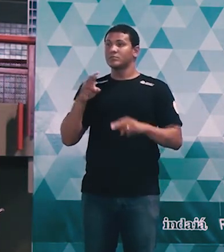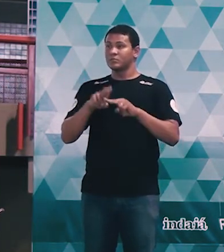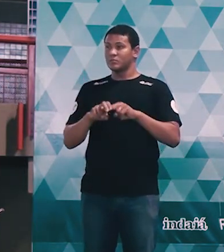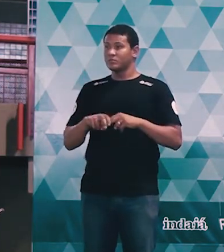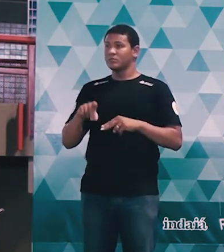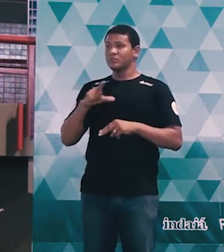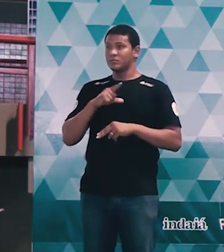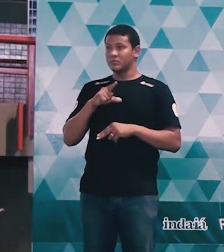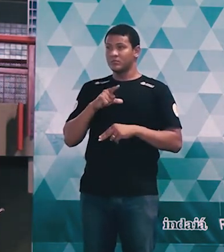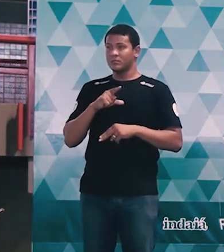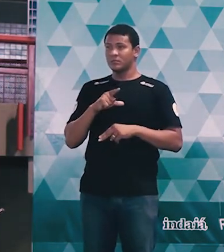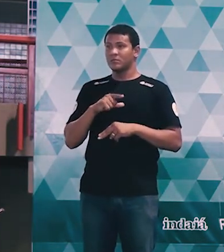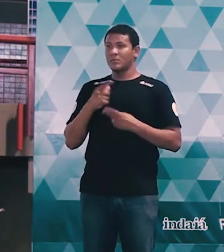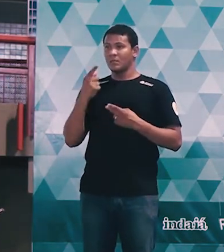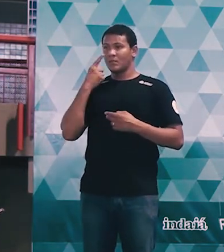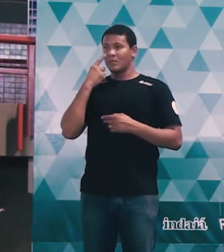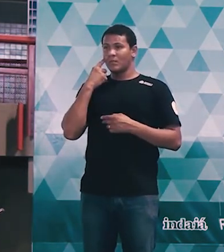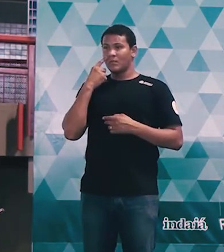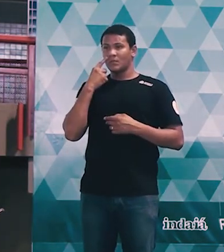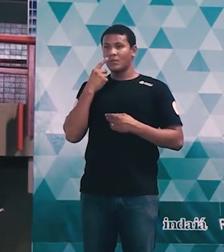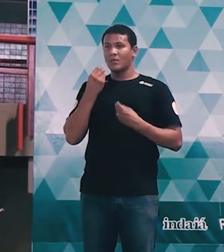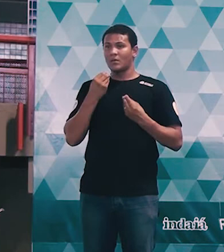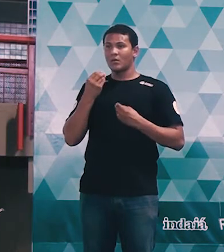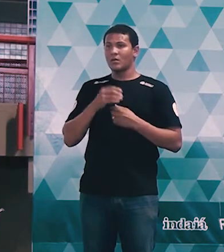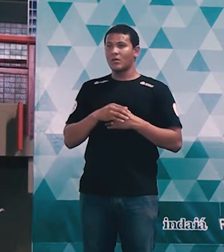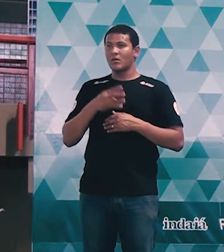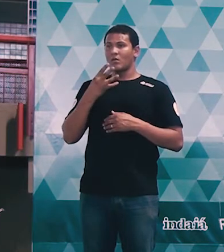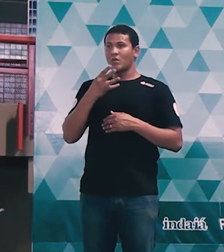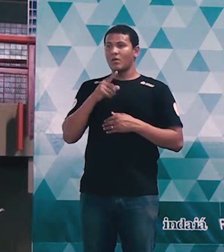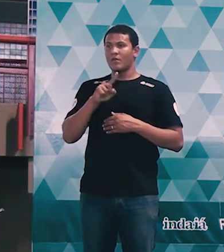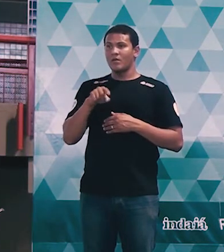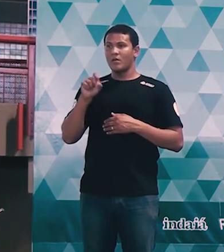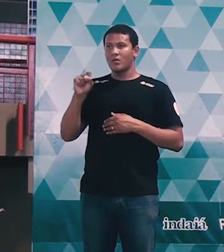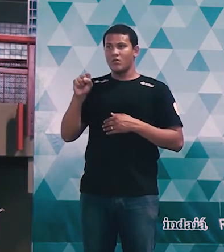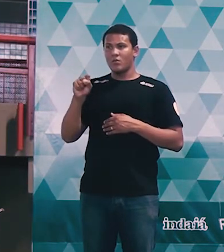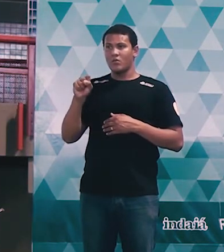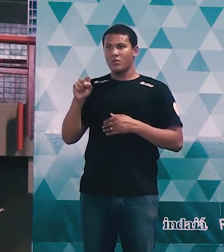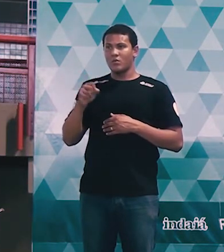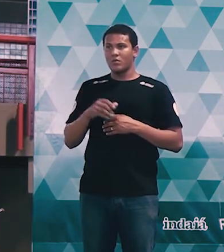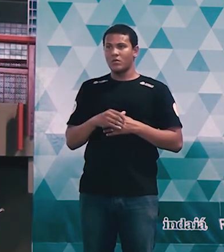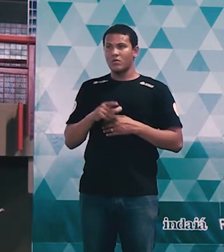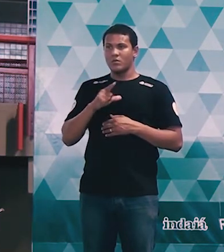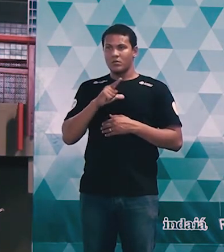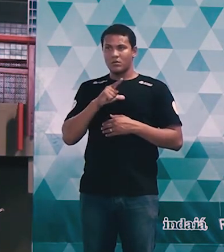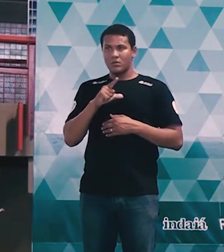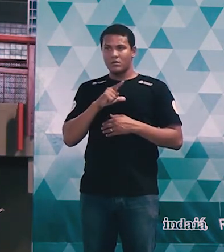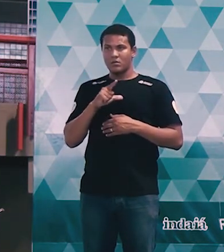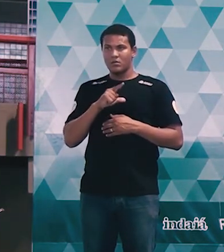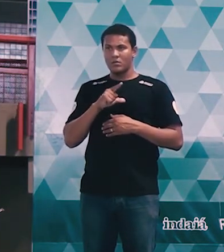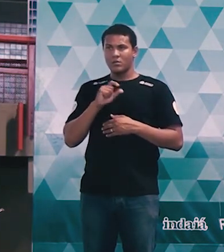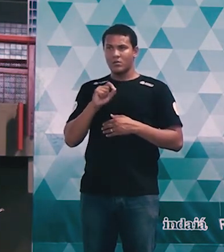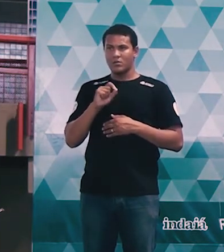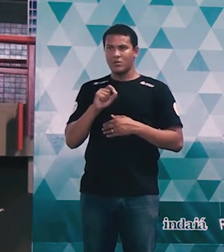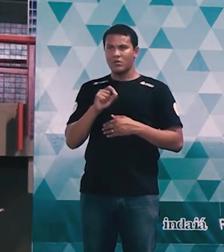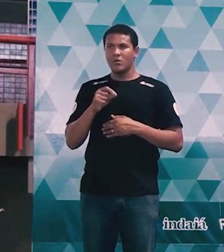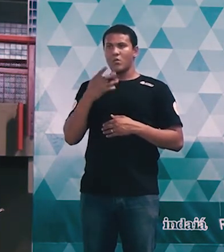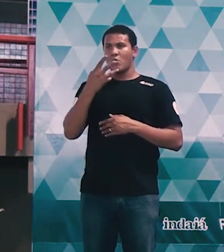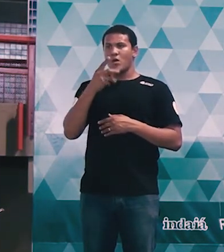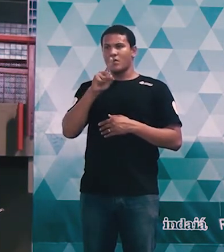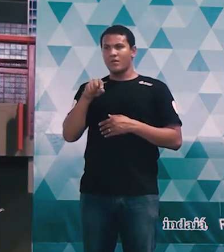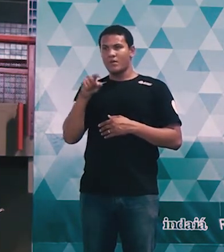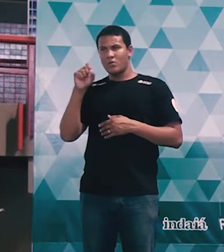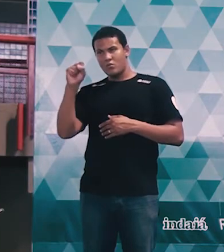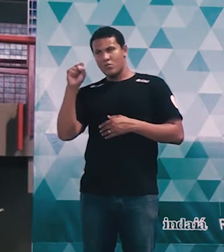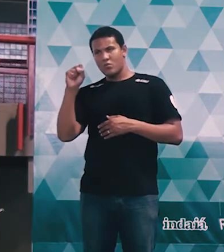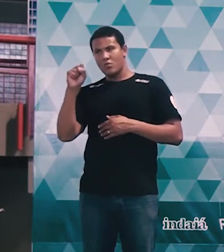e escreve que a média é 4,8. Muito bem. Depois que eu descobri que a média é 4,8, o que é que eu